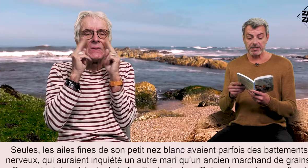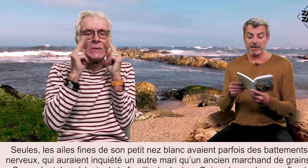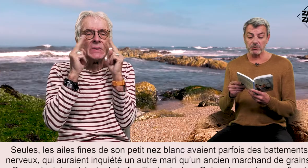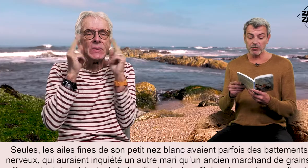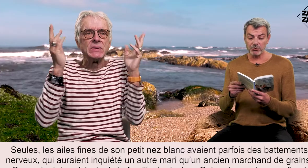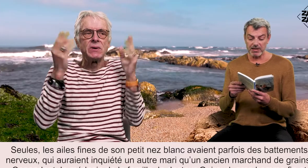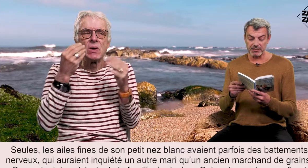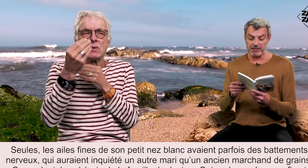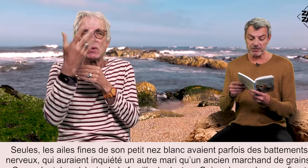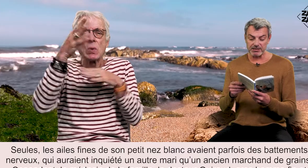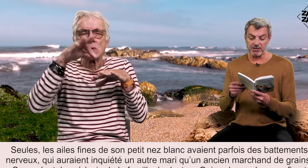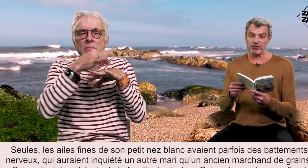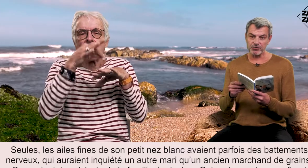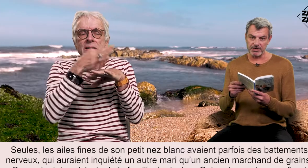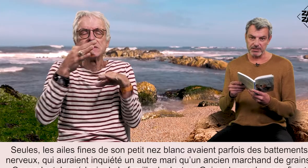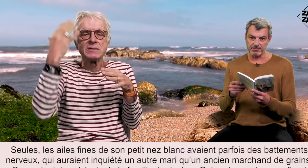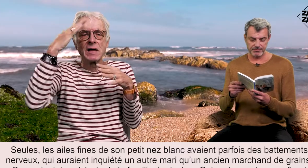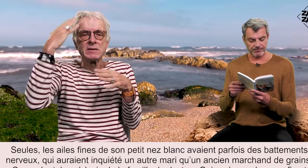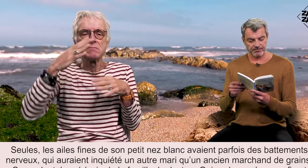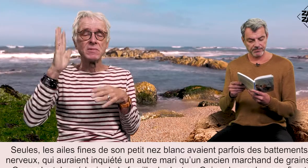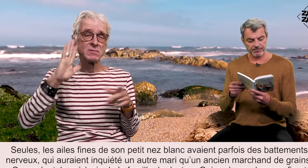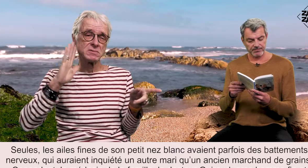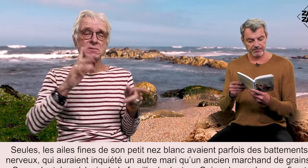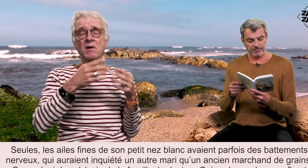inquiété un autre mari qu'un ancien marchand de grains.